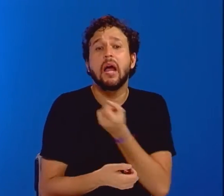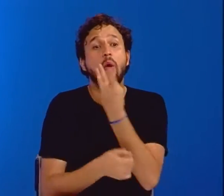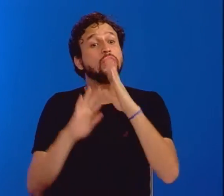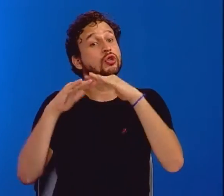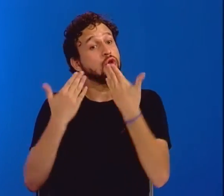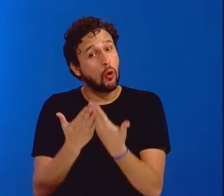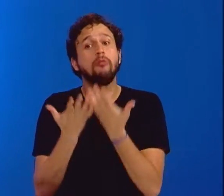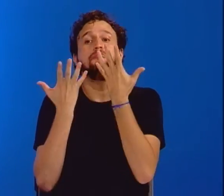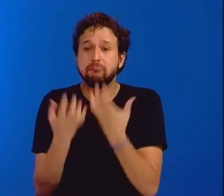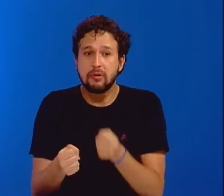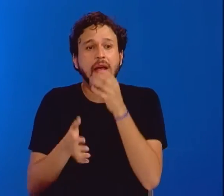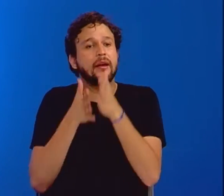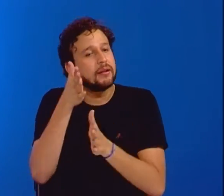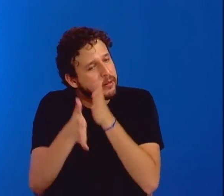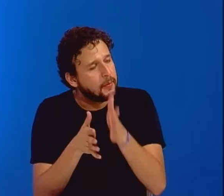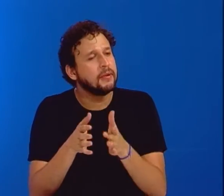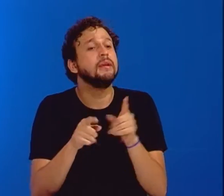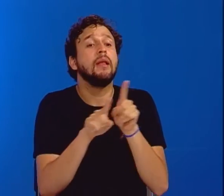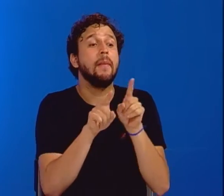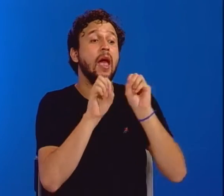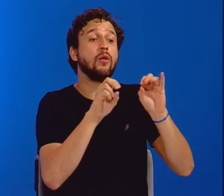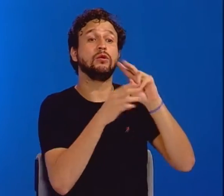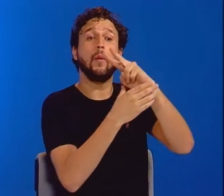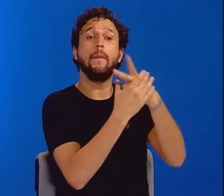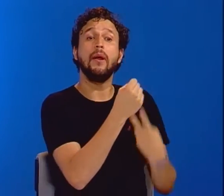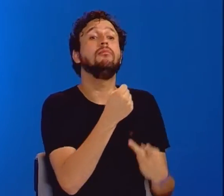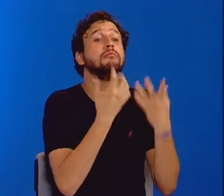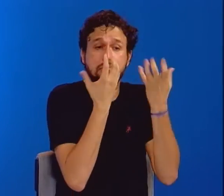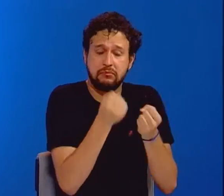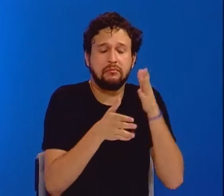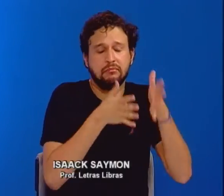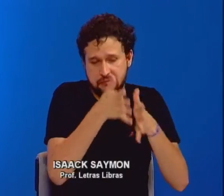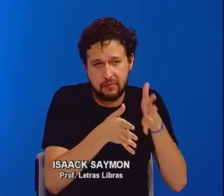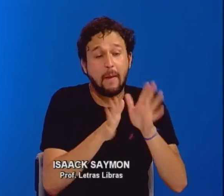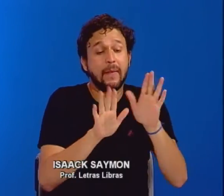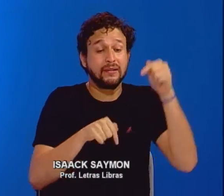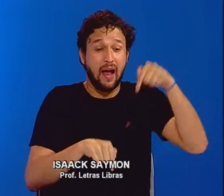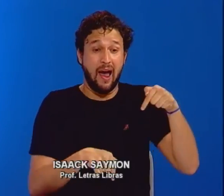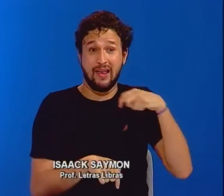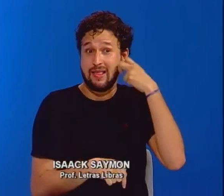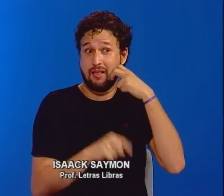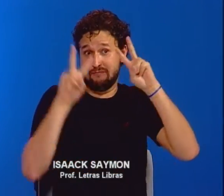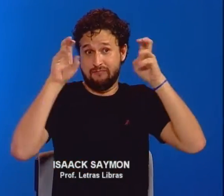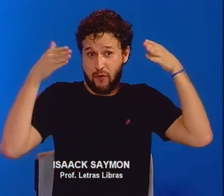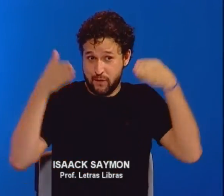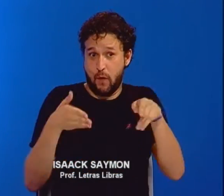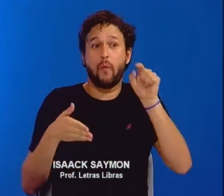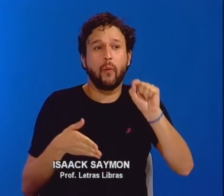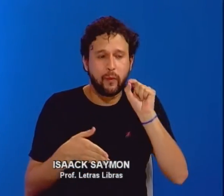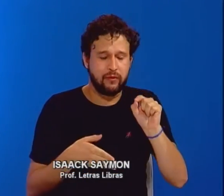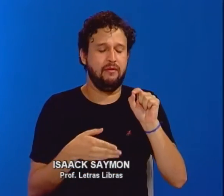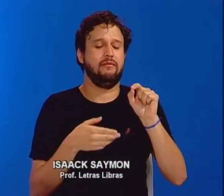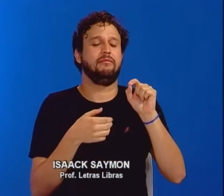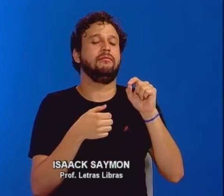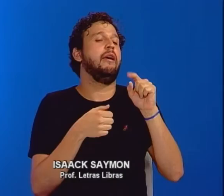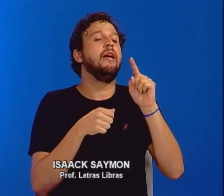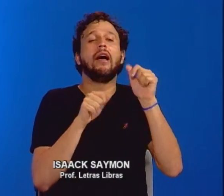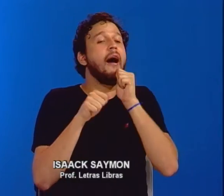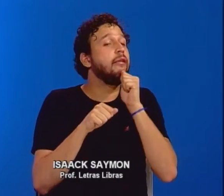universidades incluíram, né, nos currículos o ensino de Libras, algumas também educação bilíngue, né? Mas aqui em Natal,